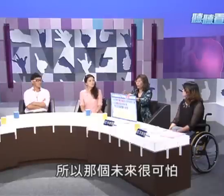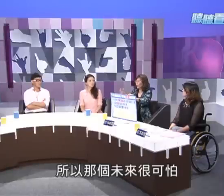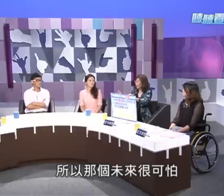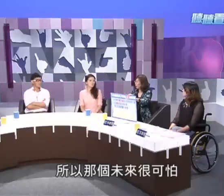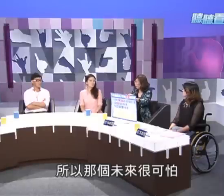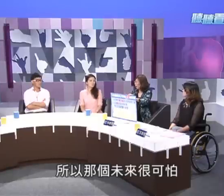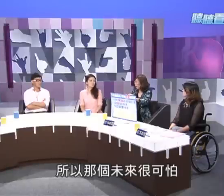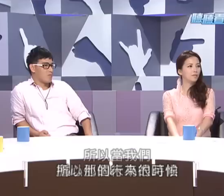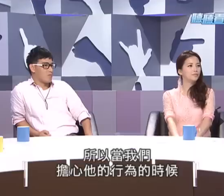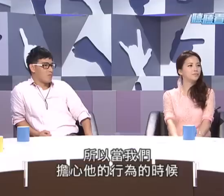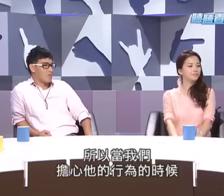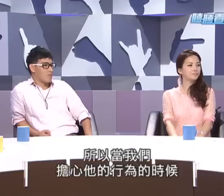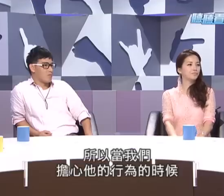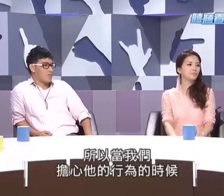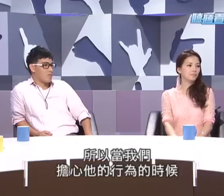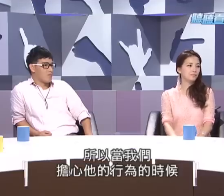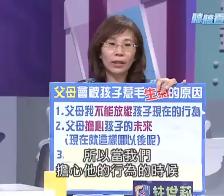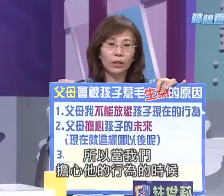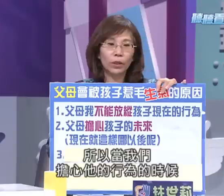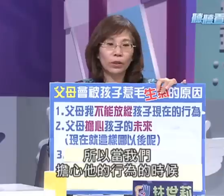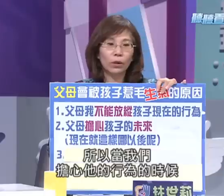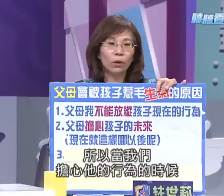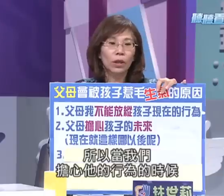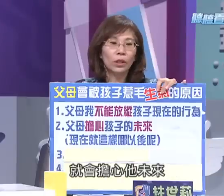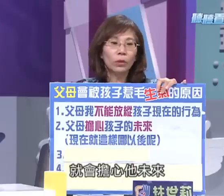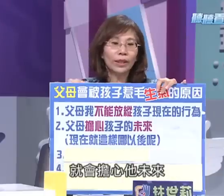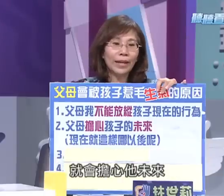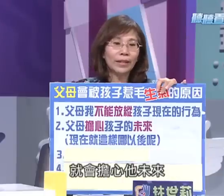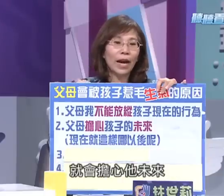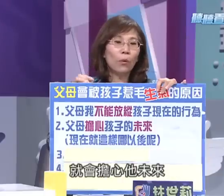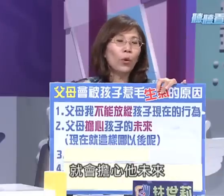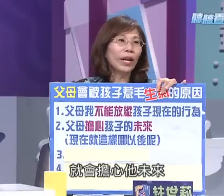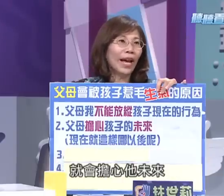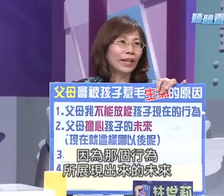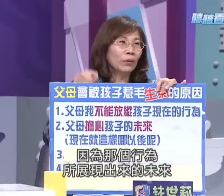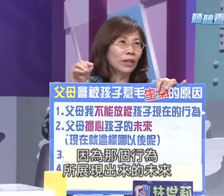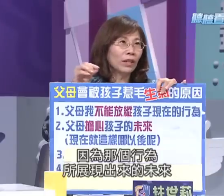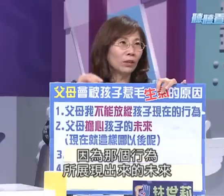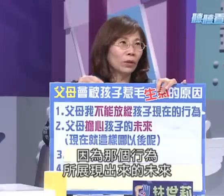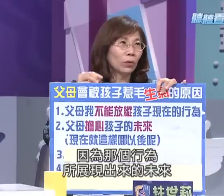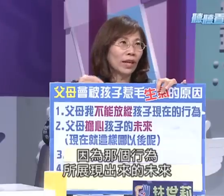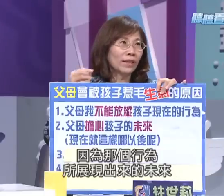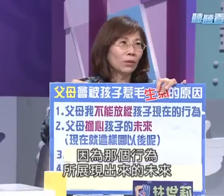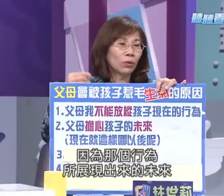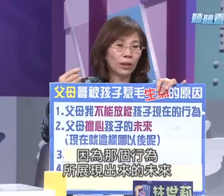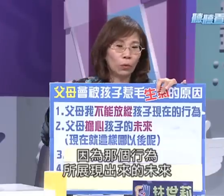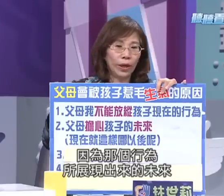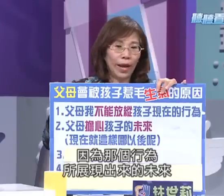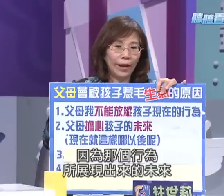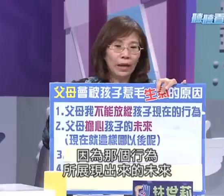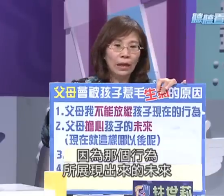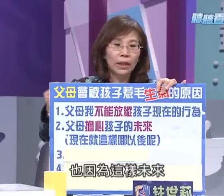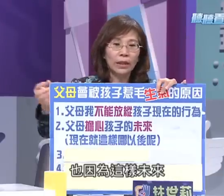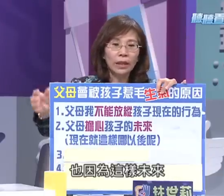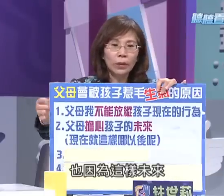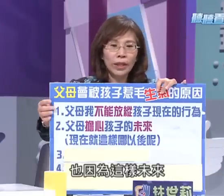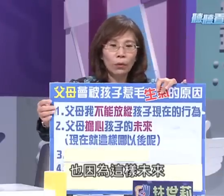来很可怕，所以当我们担心他的行为的时候，就会担心他未来，因为那个行为所展现出来的未来。那也因为这样未